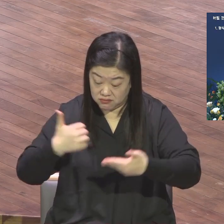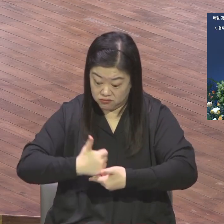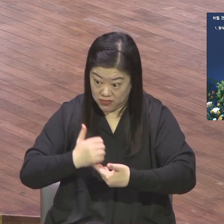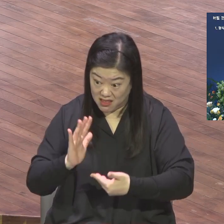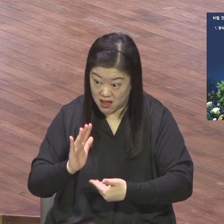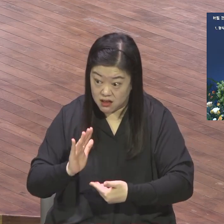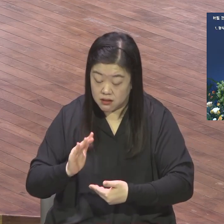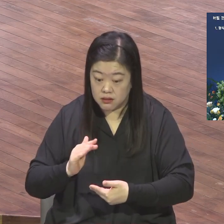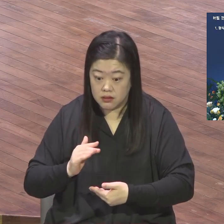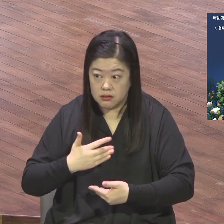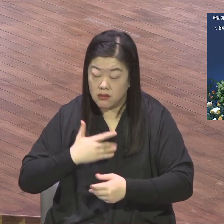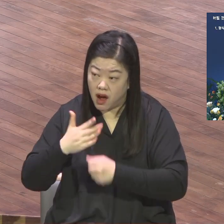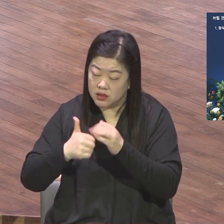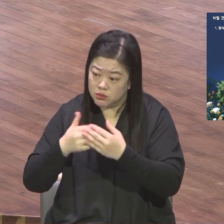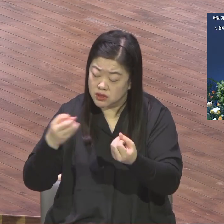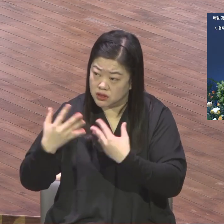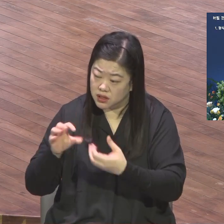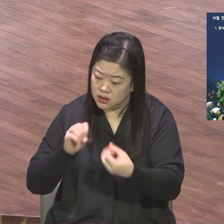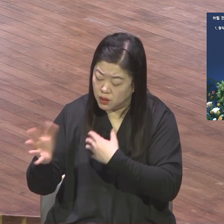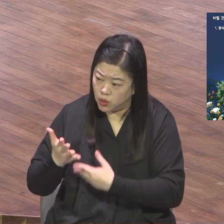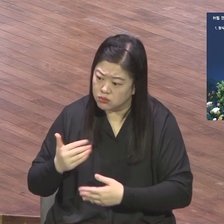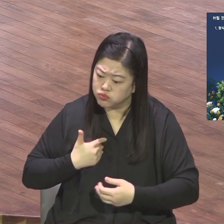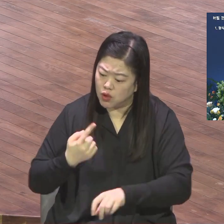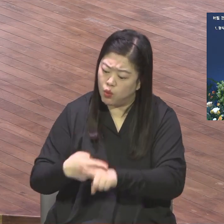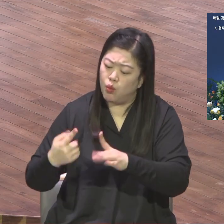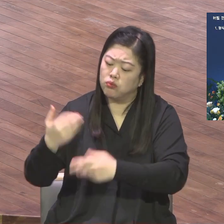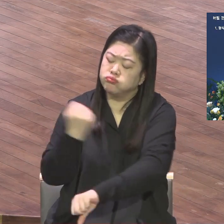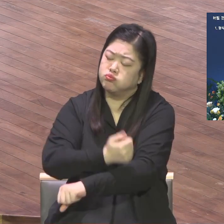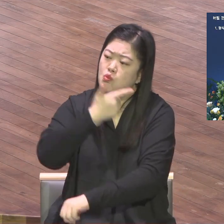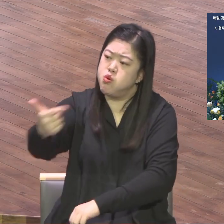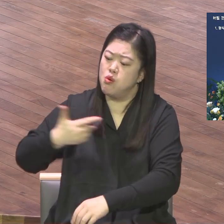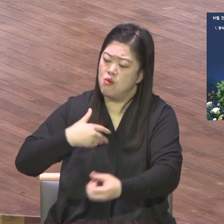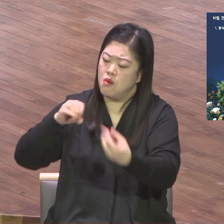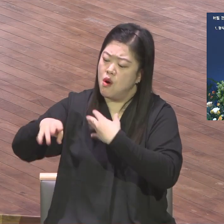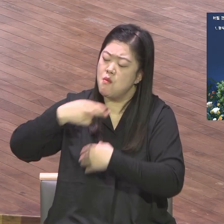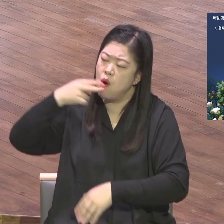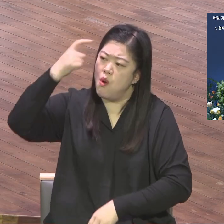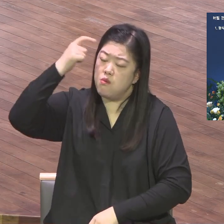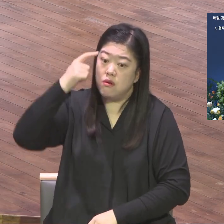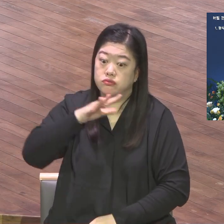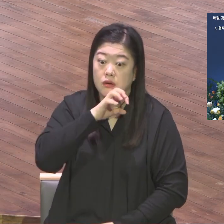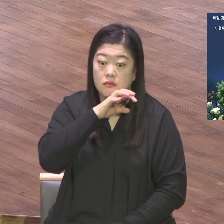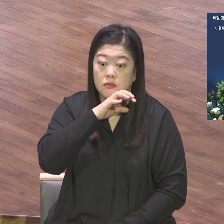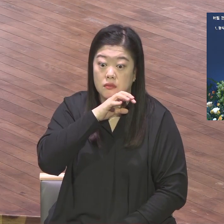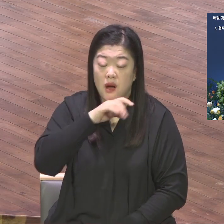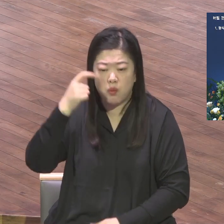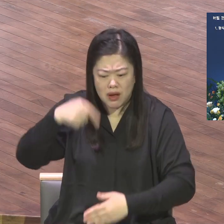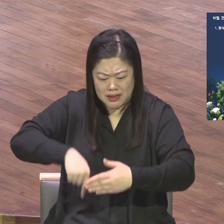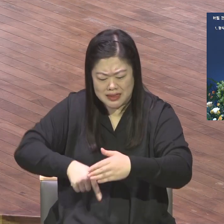해준다. 일하는 게 잘 안 되면 막 시험 들어. 하나님 인내 없는 걸 보고 있습니다.